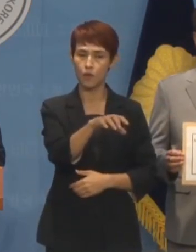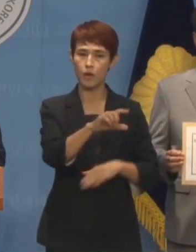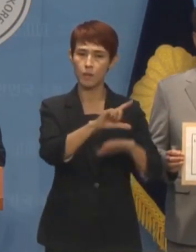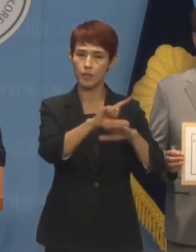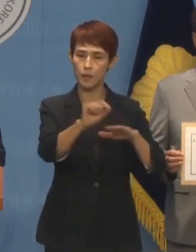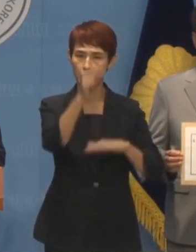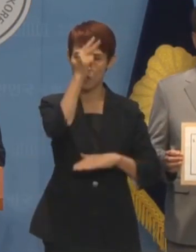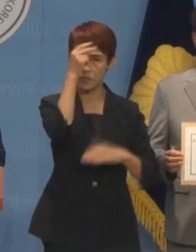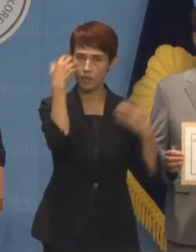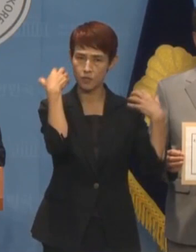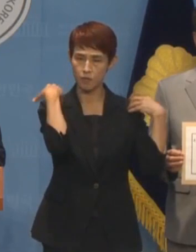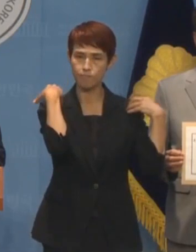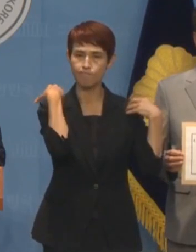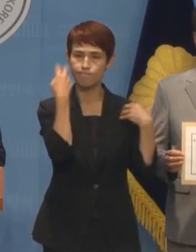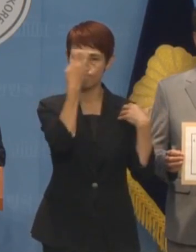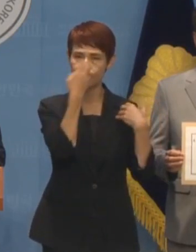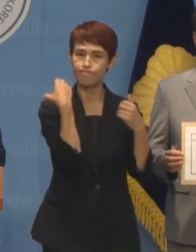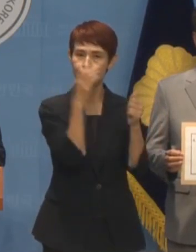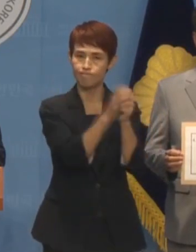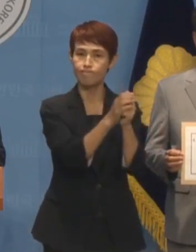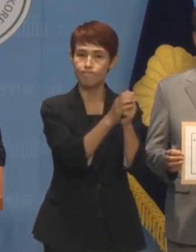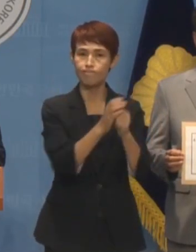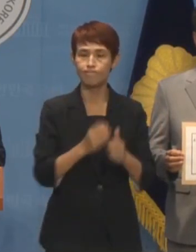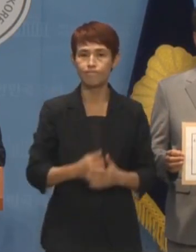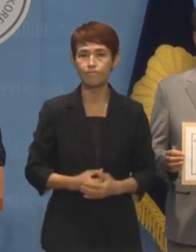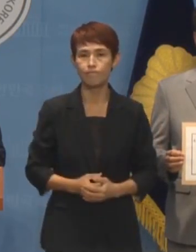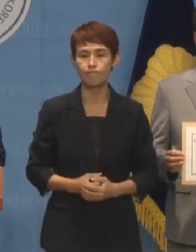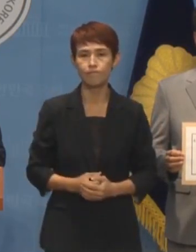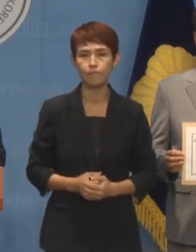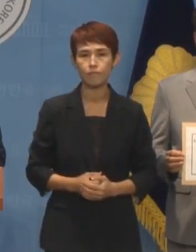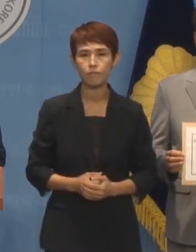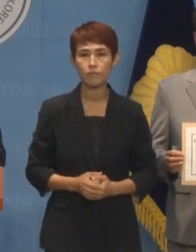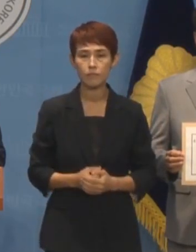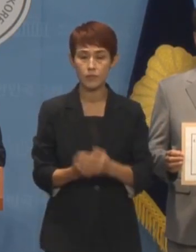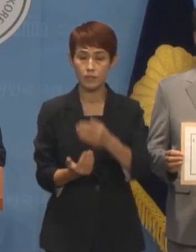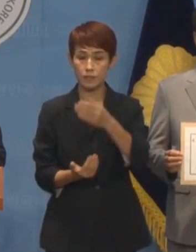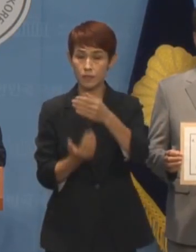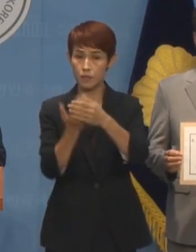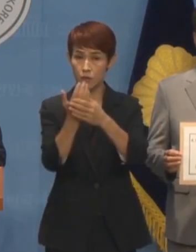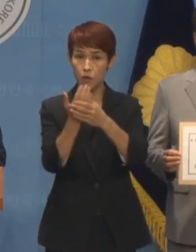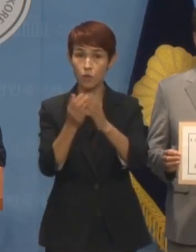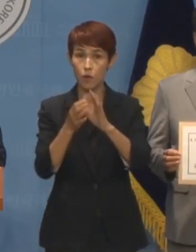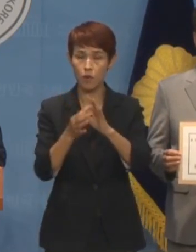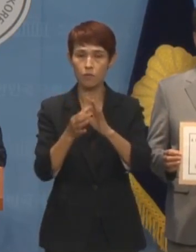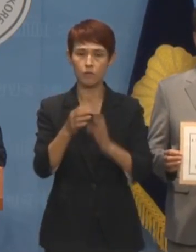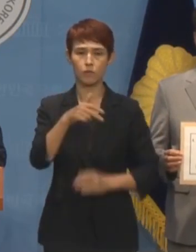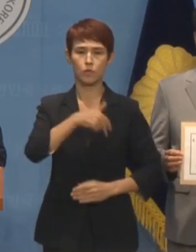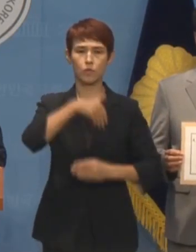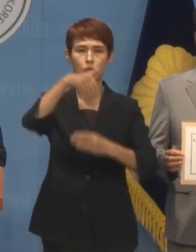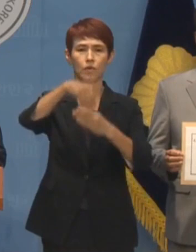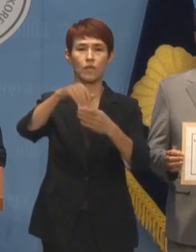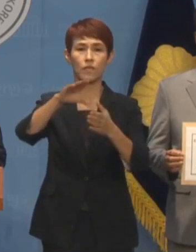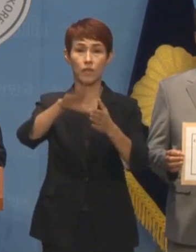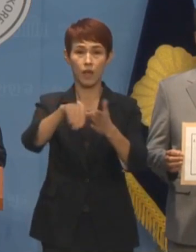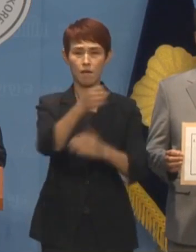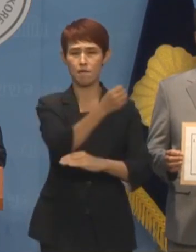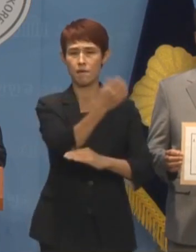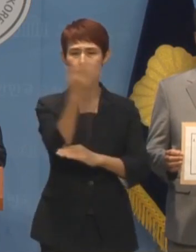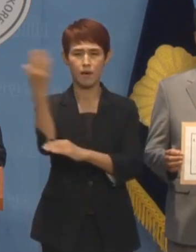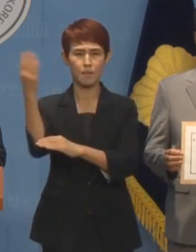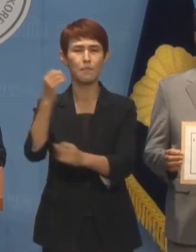인천지방경찰청에서 수사를 담당하게 될 것 같습니다. 아시는 바와 같이 이 사건에 대해서는 총선 시기에 이미 언론에서 상당